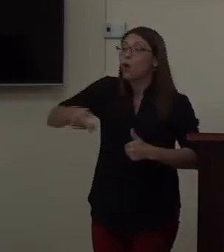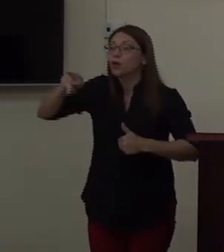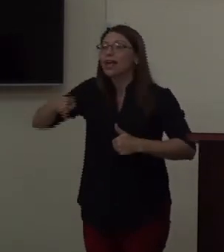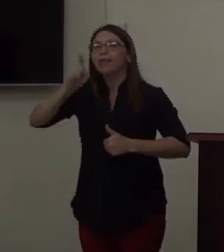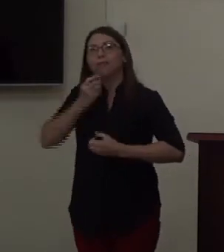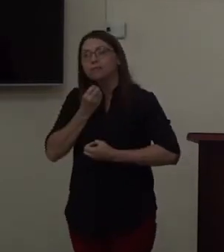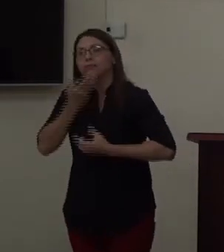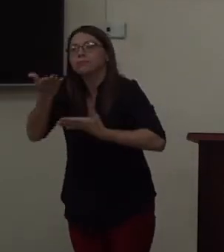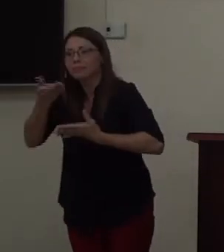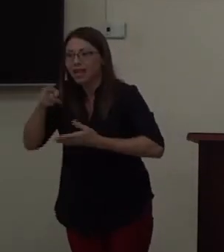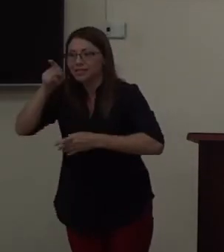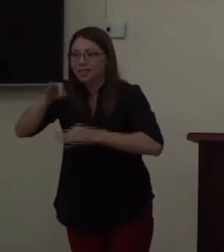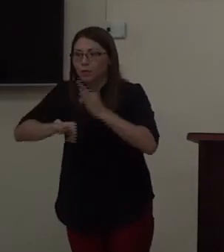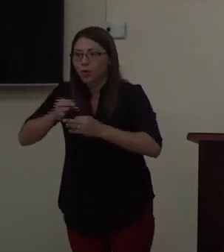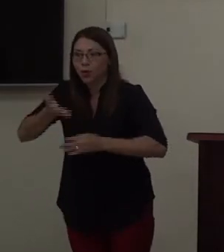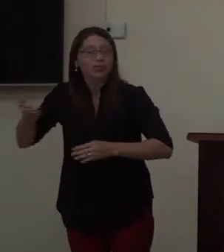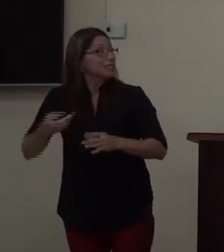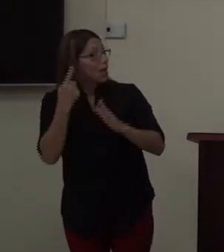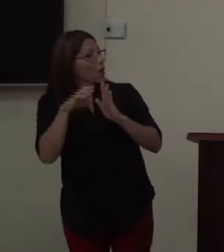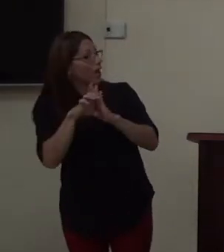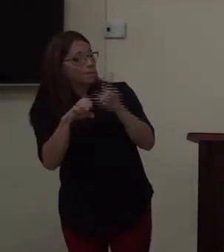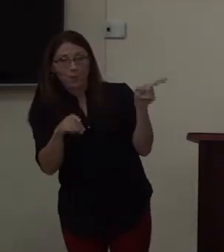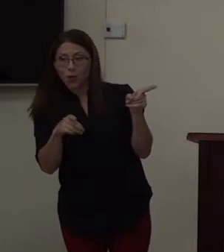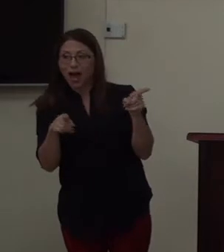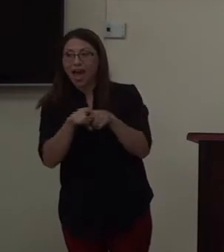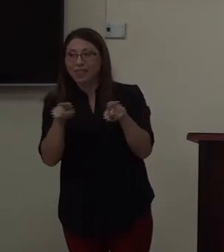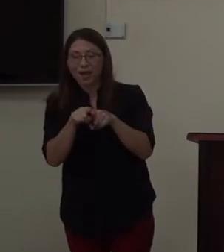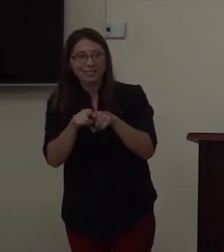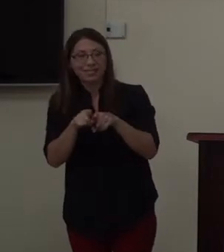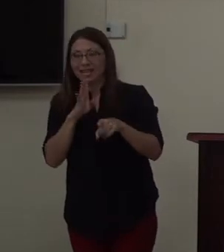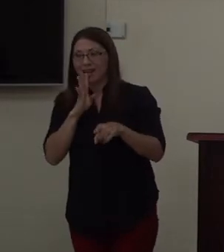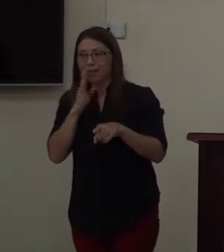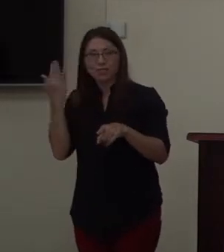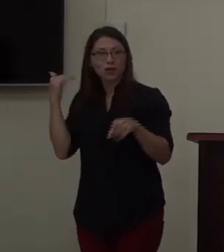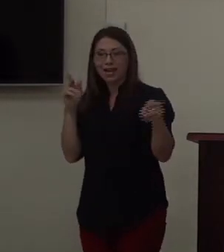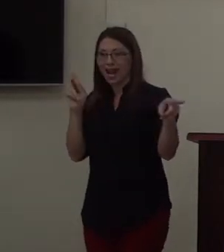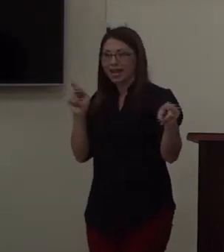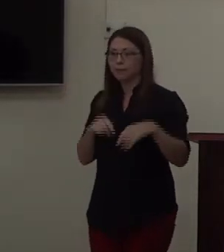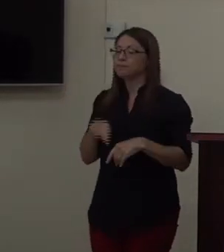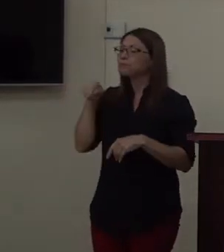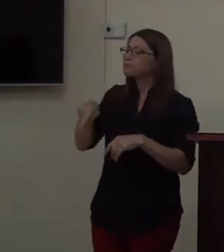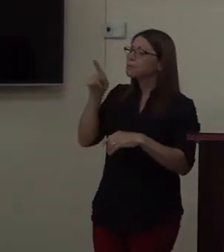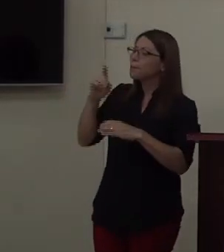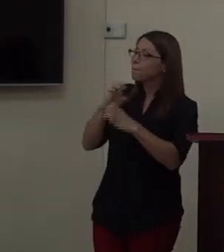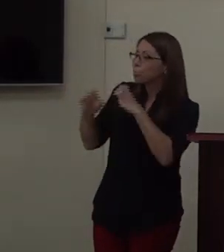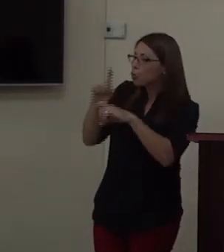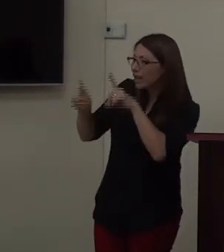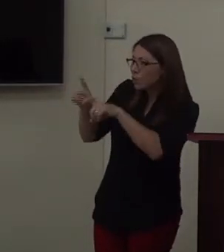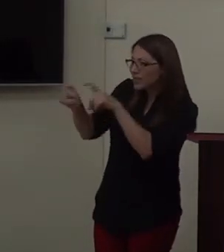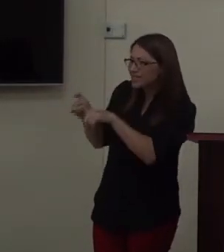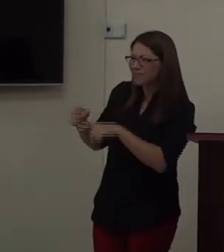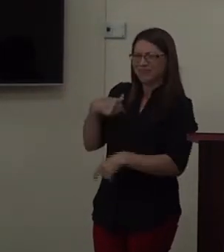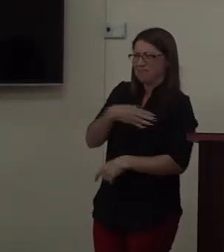de cosas. Les traigo aquí un ejemplo, además de que acaba de mencionar que me encanta. Esta es una encuesta, que es un instrumento que a mí